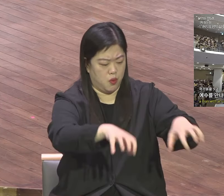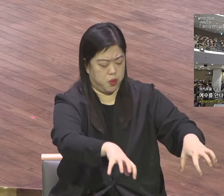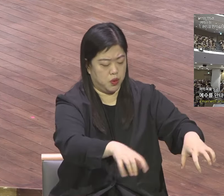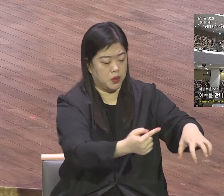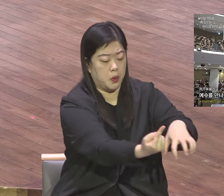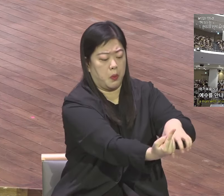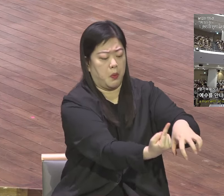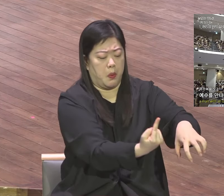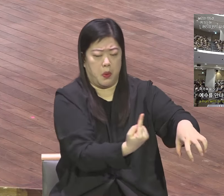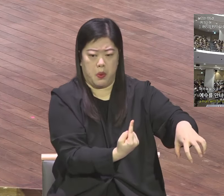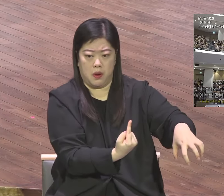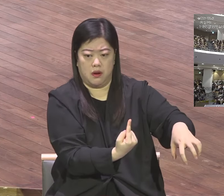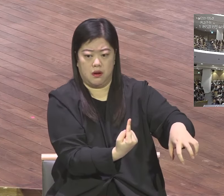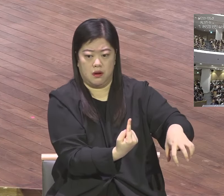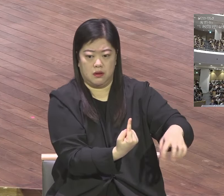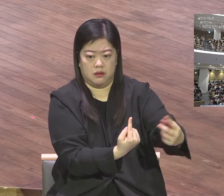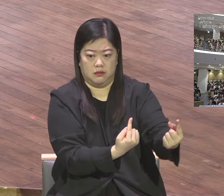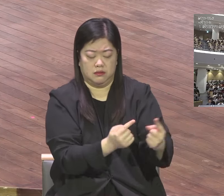만나니라.